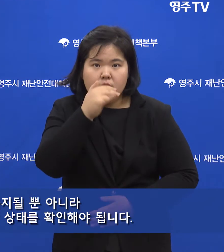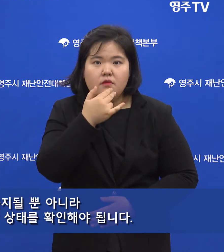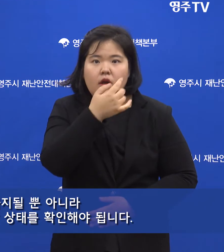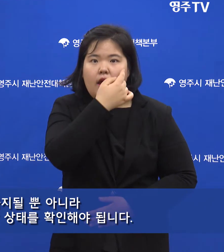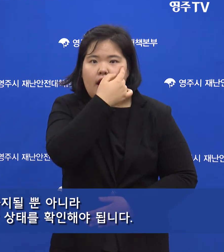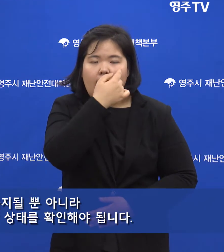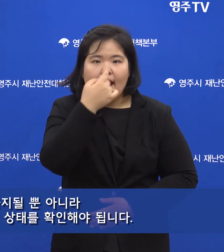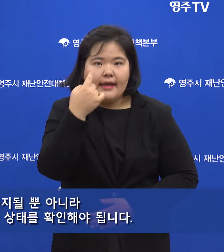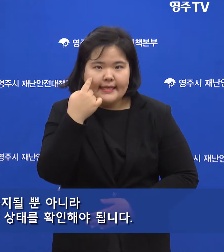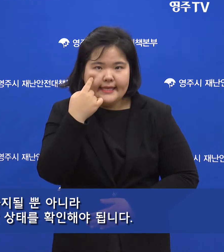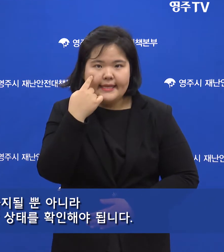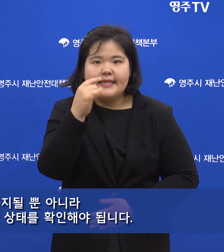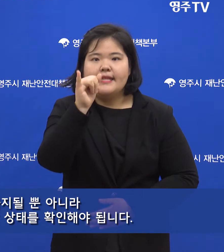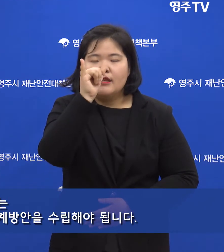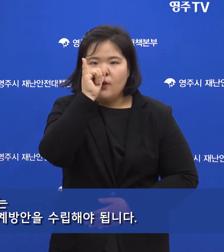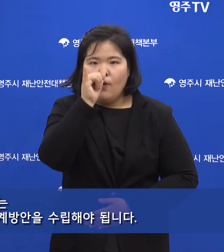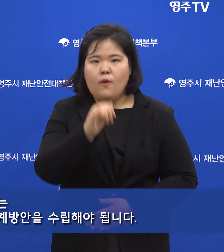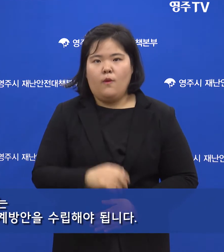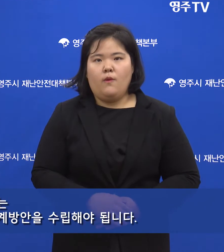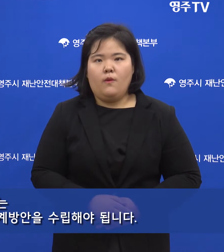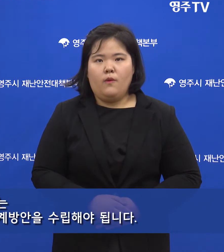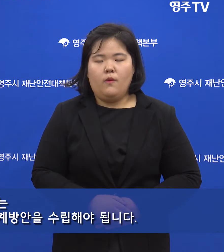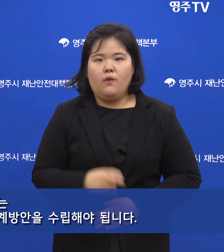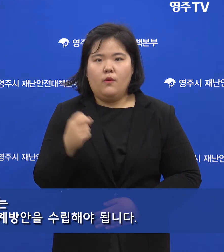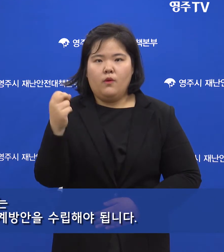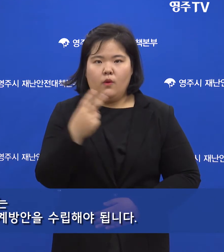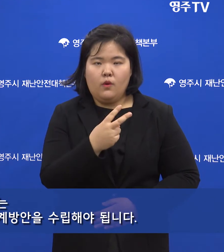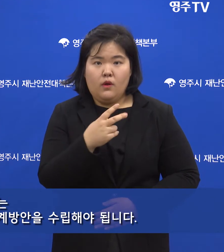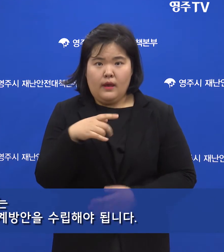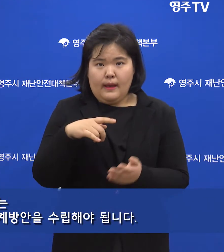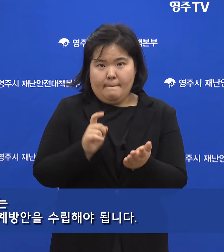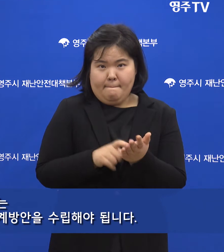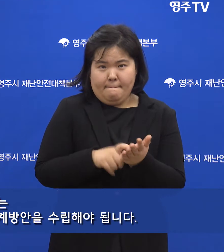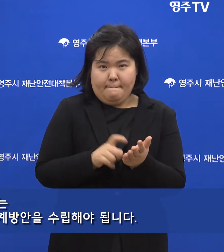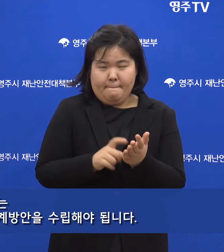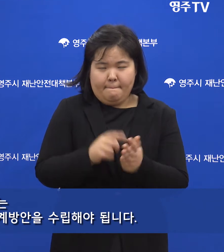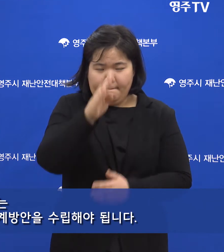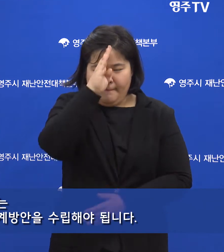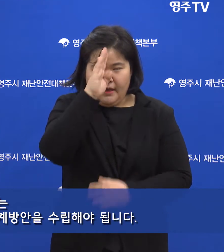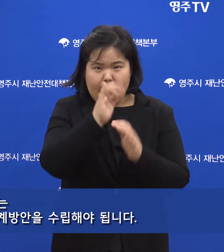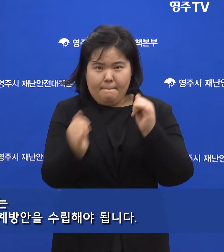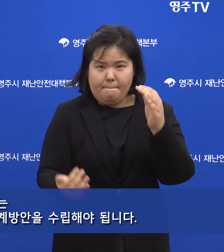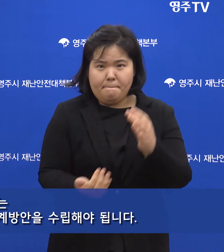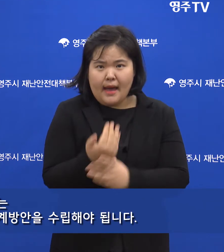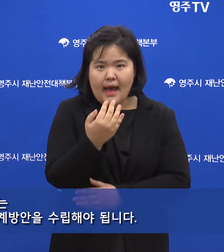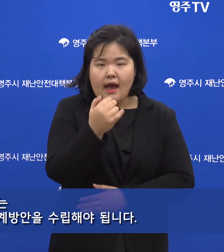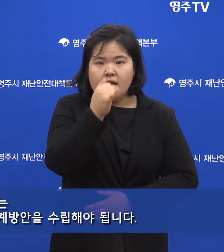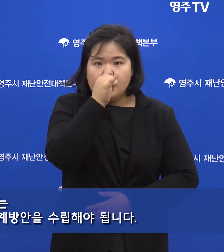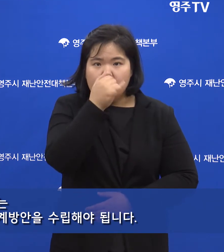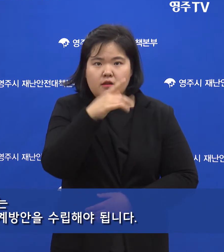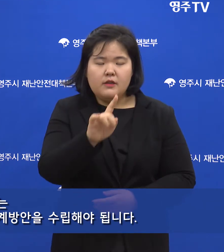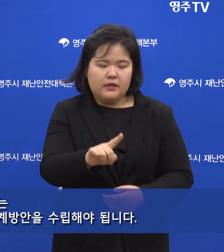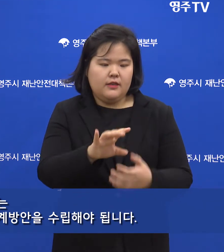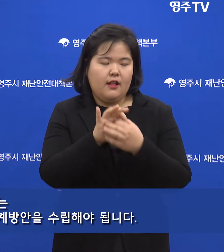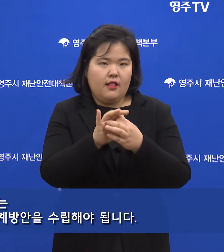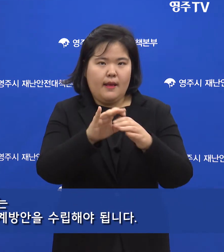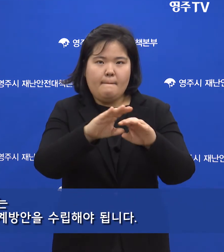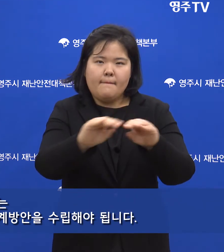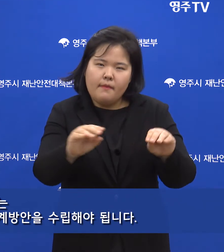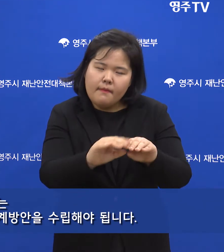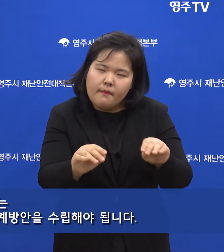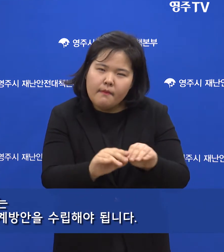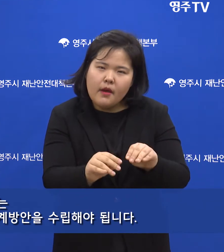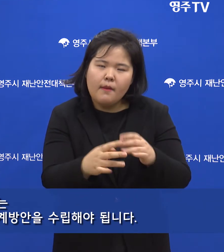상태를 확인해야 됩니다. 그리고 응급 환자가 발생할 때는 그 상황에 따른 의료기관과 연계